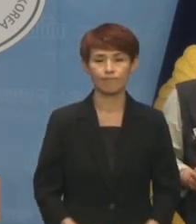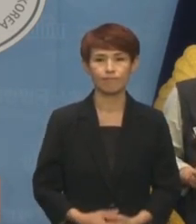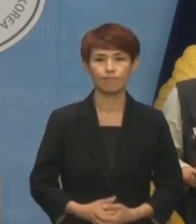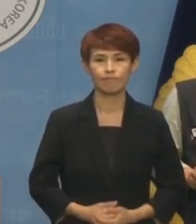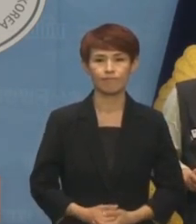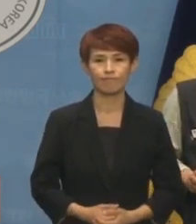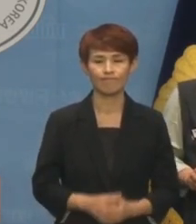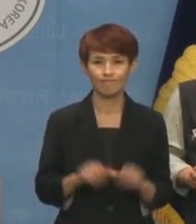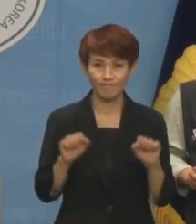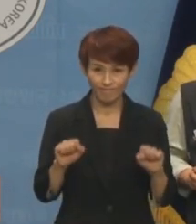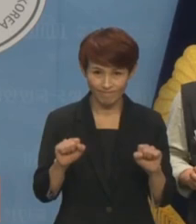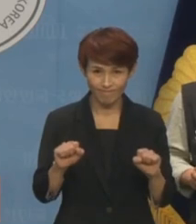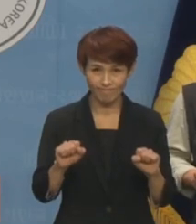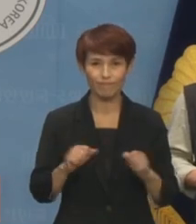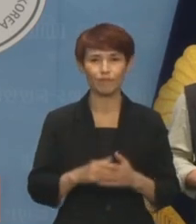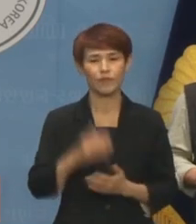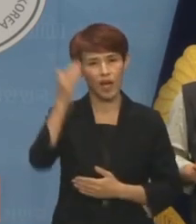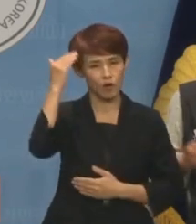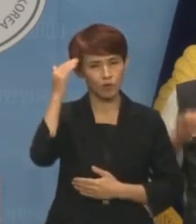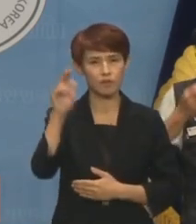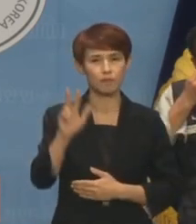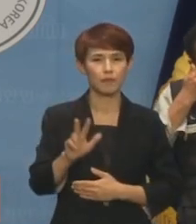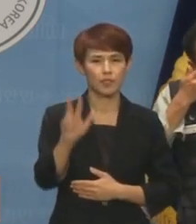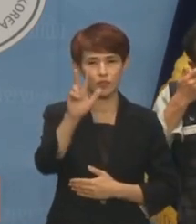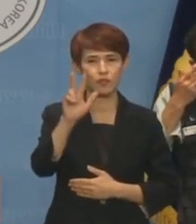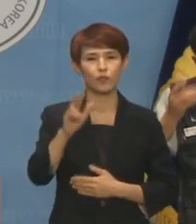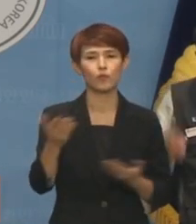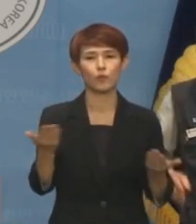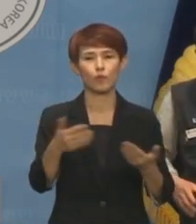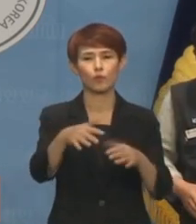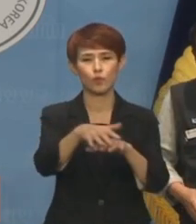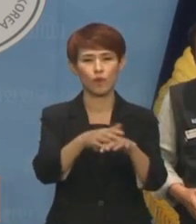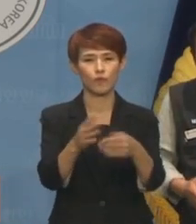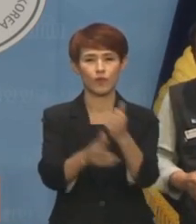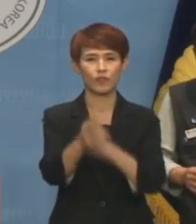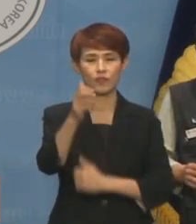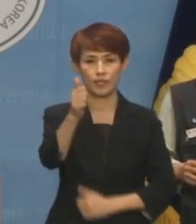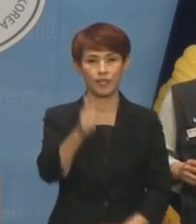네, 안녕하십니까. 한국발전산업노동자 위원장 재용순입니다.